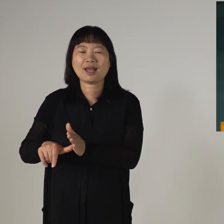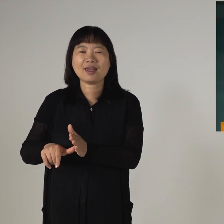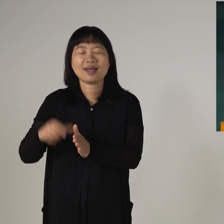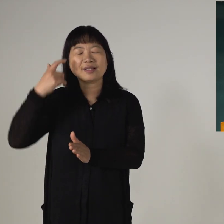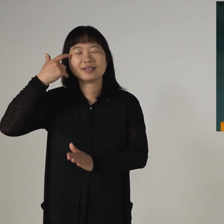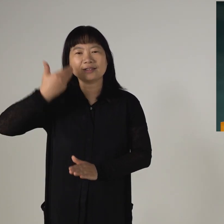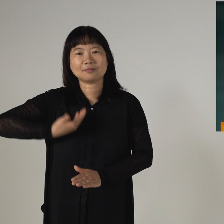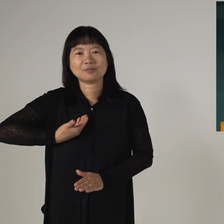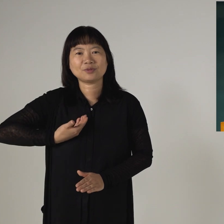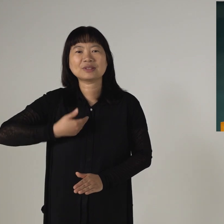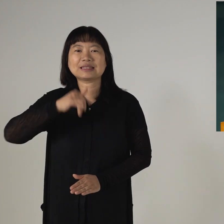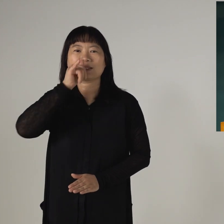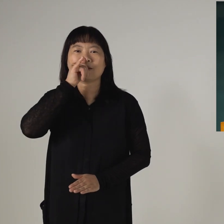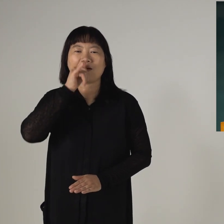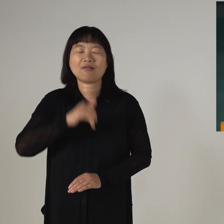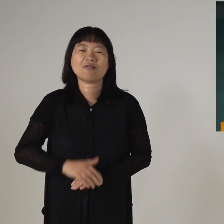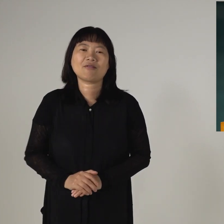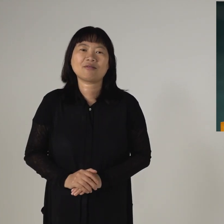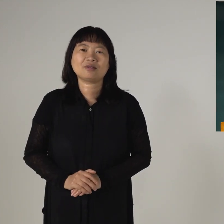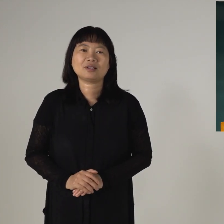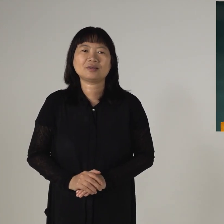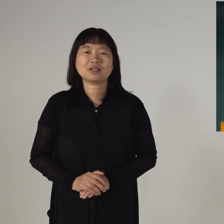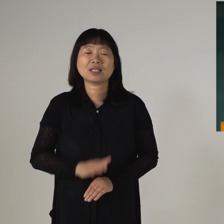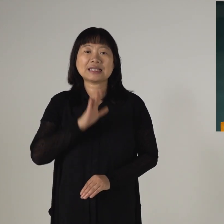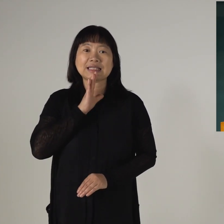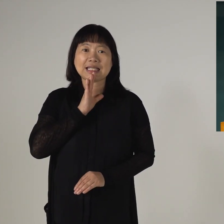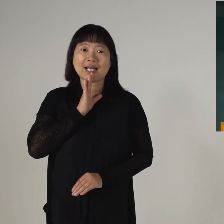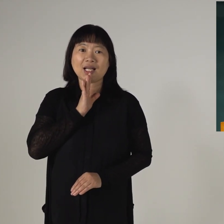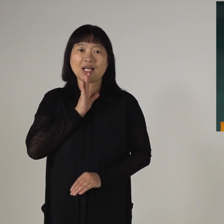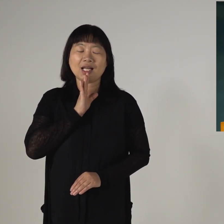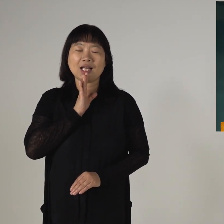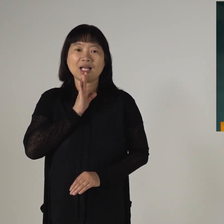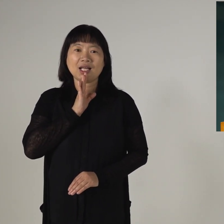그런 질문이 들더라고요. 정말